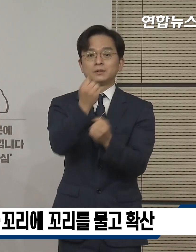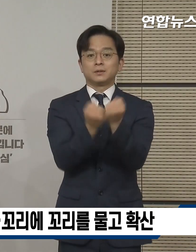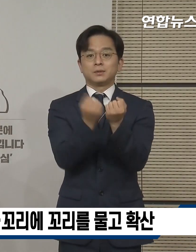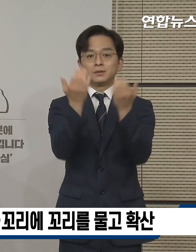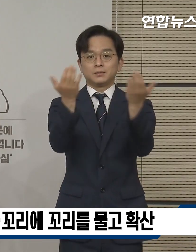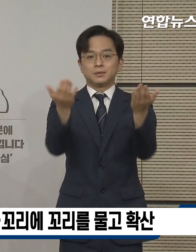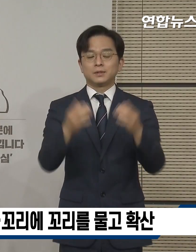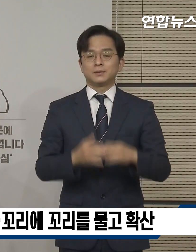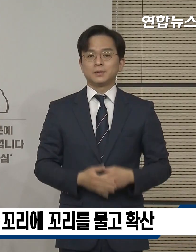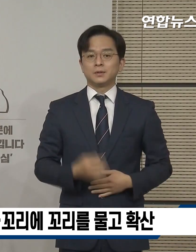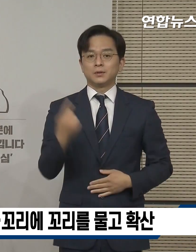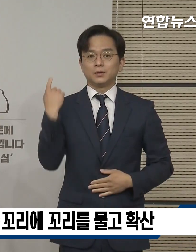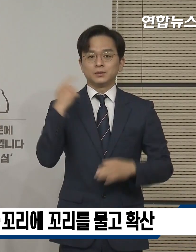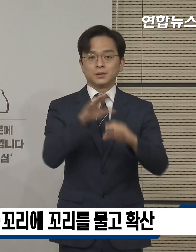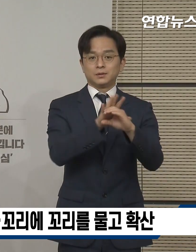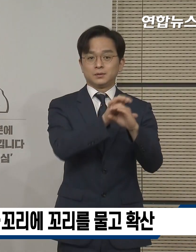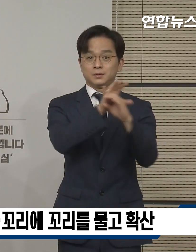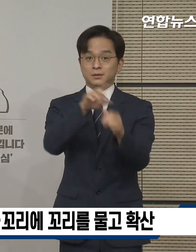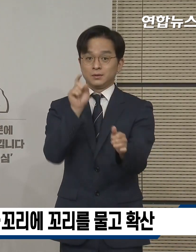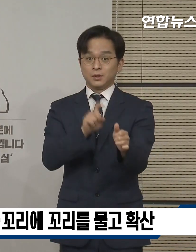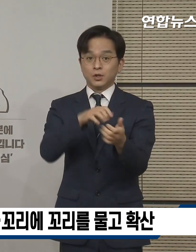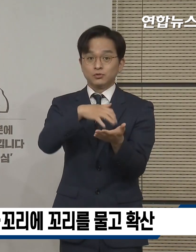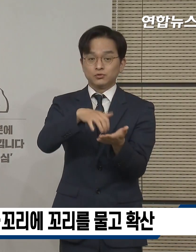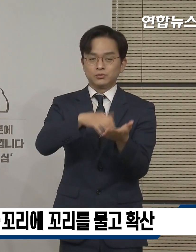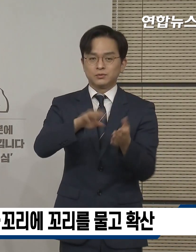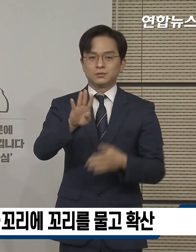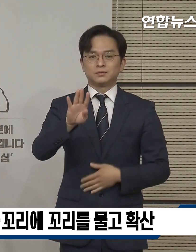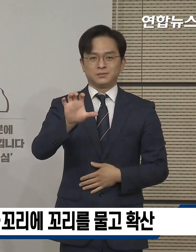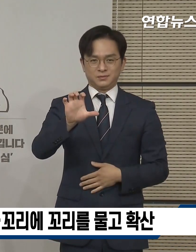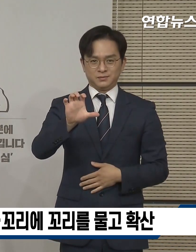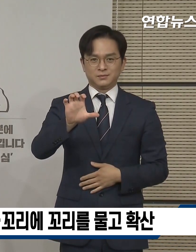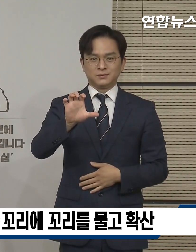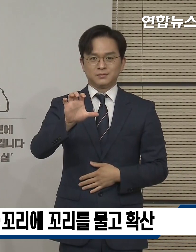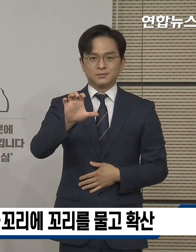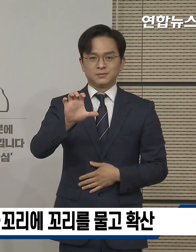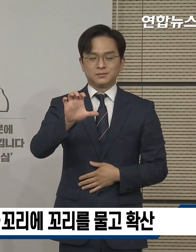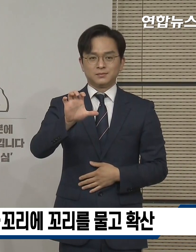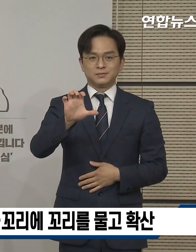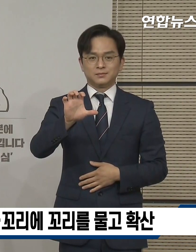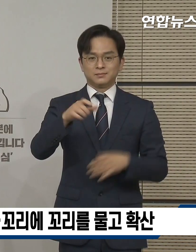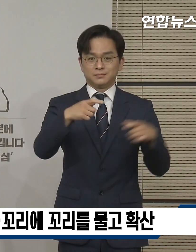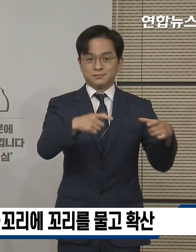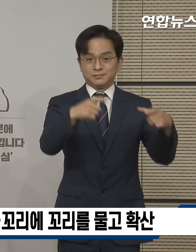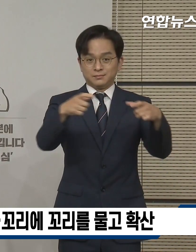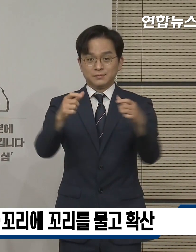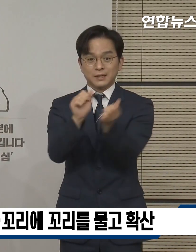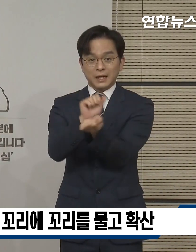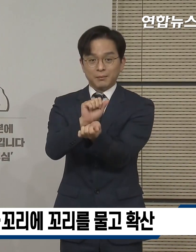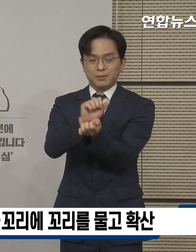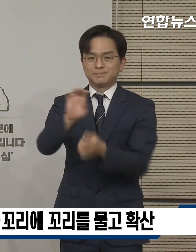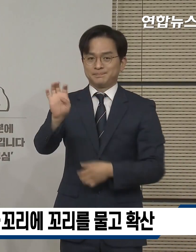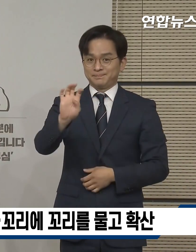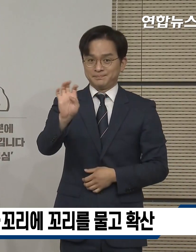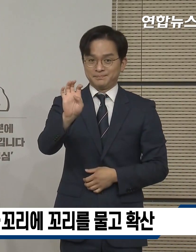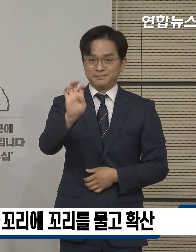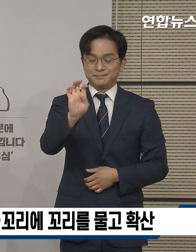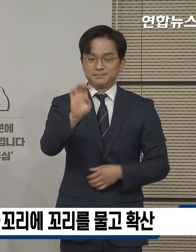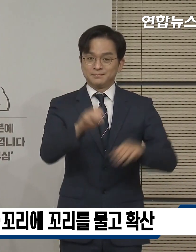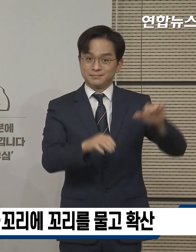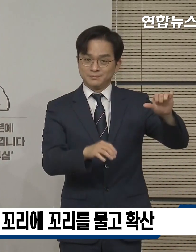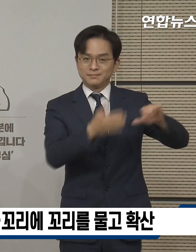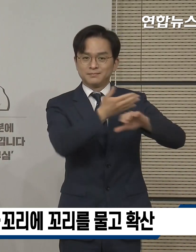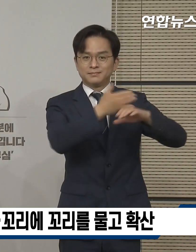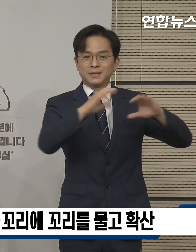오늘 0시 기준 신규 확진 환자는 45명입니다. 지역사회 감염이 40명이고 나머지